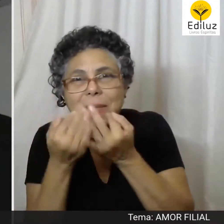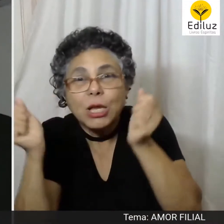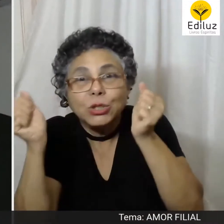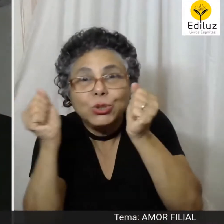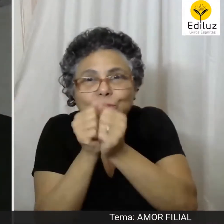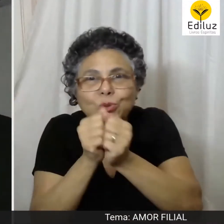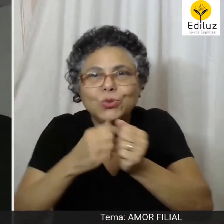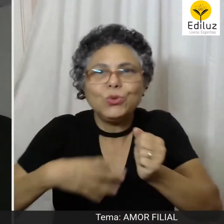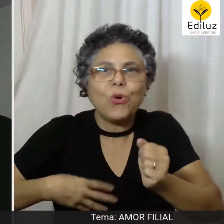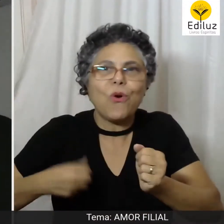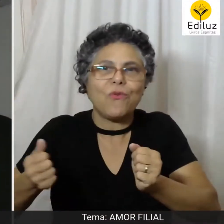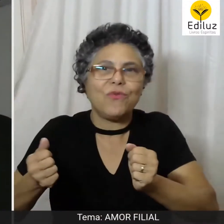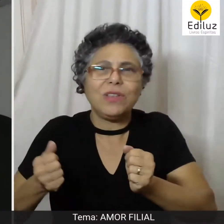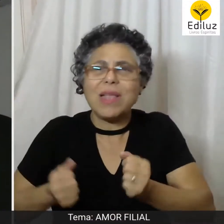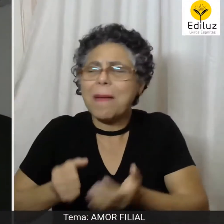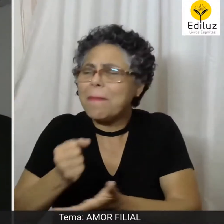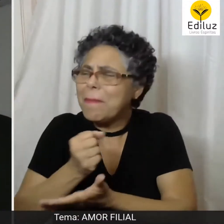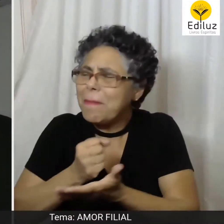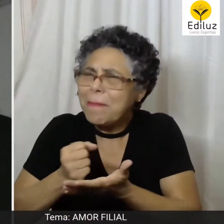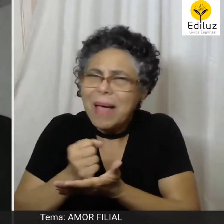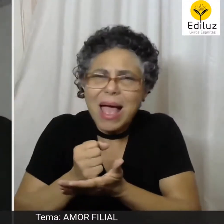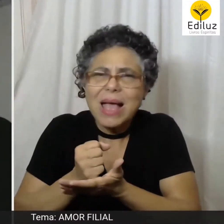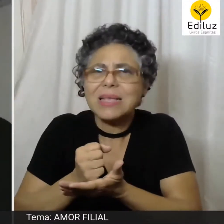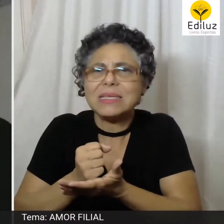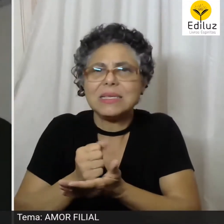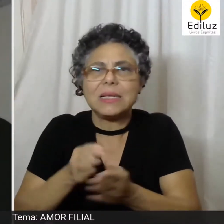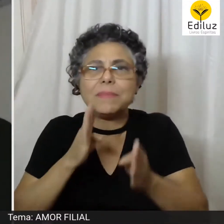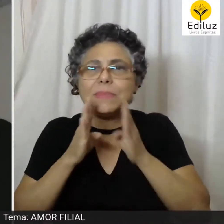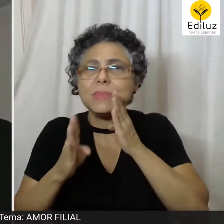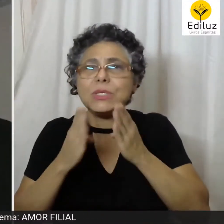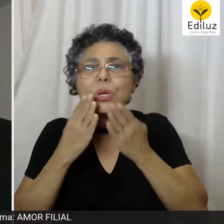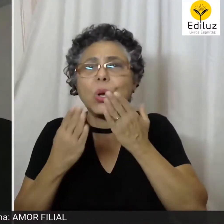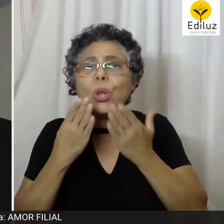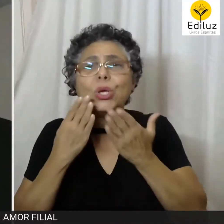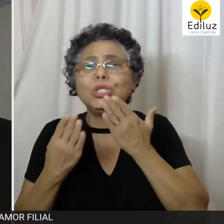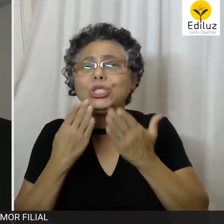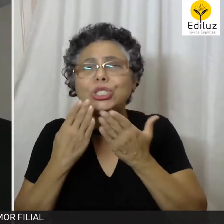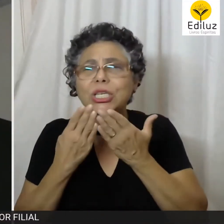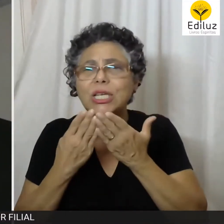filhos é estruturante psicologicamente na construção do adulto.